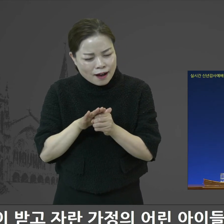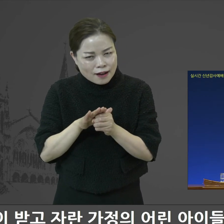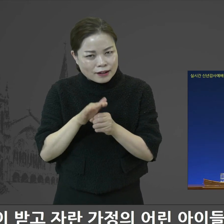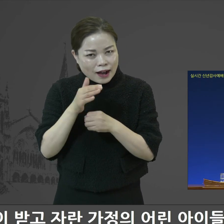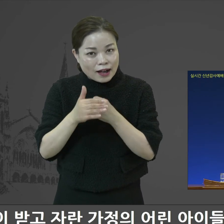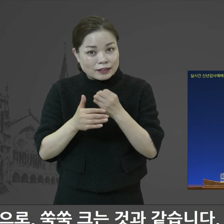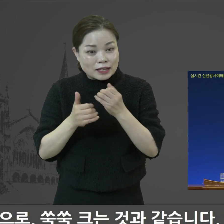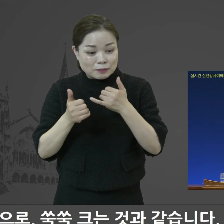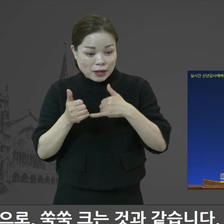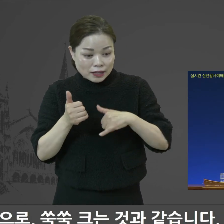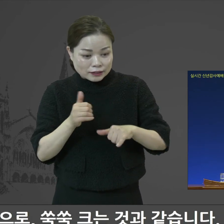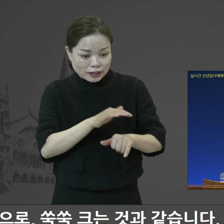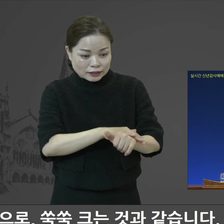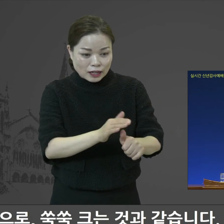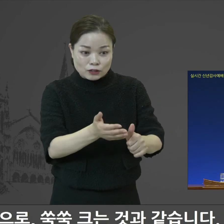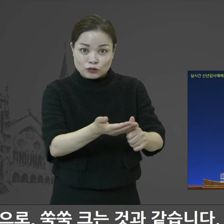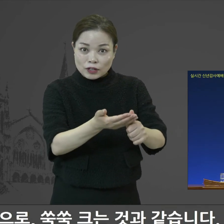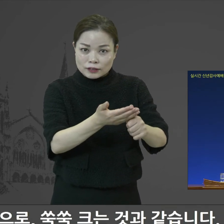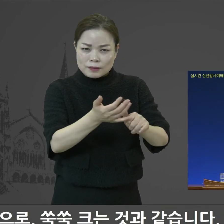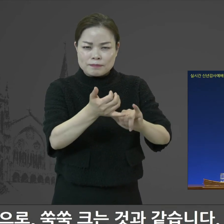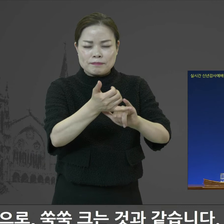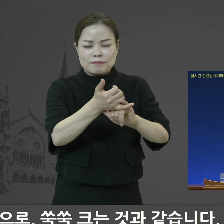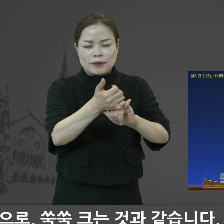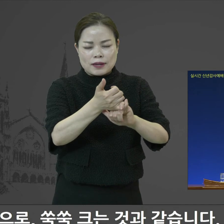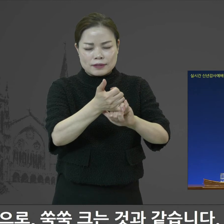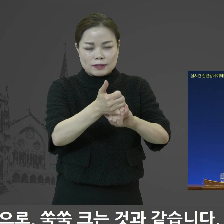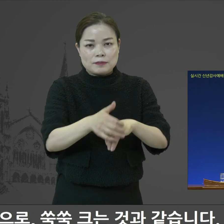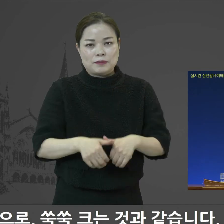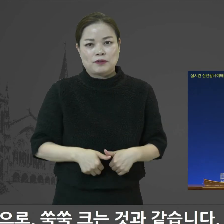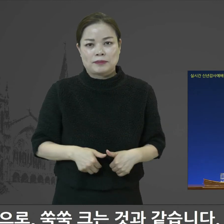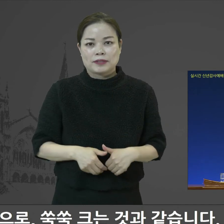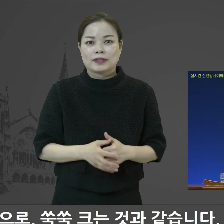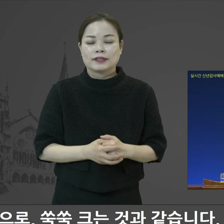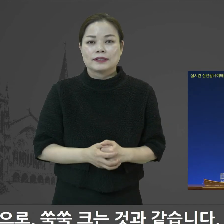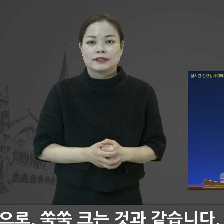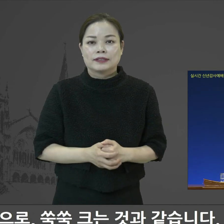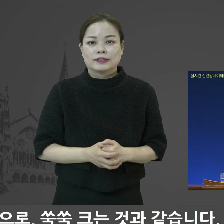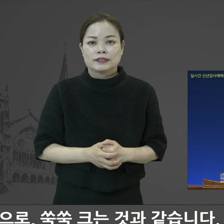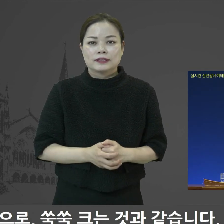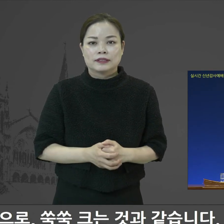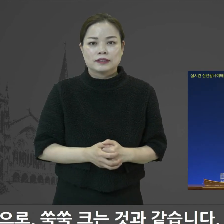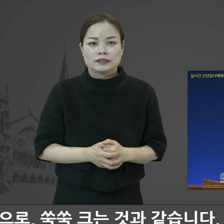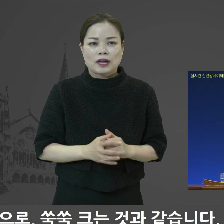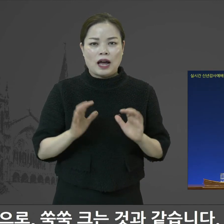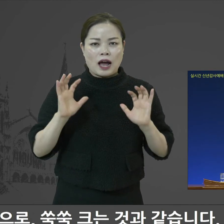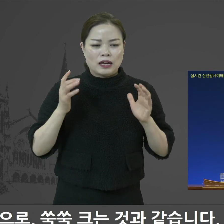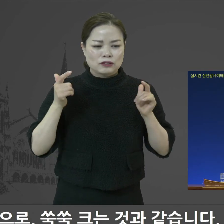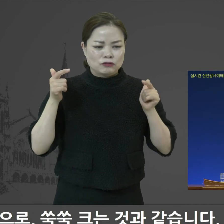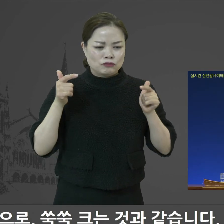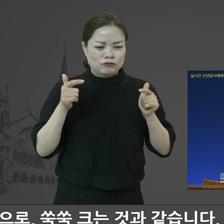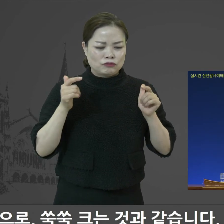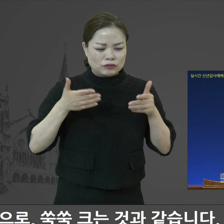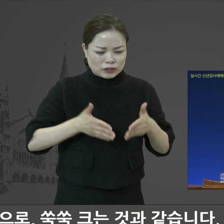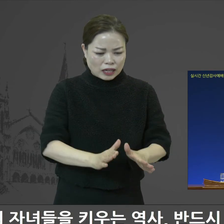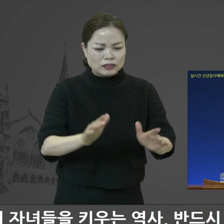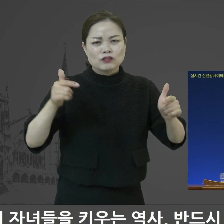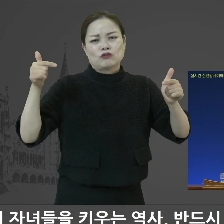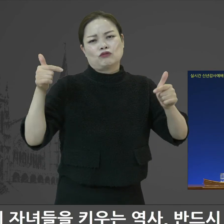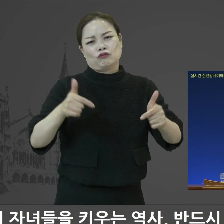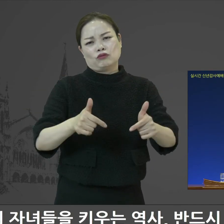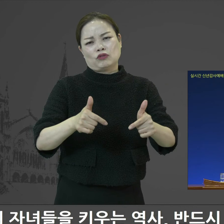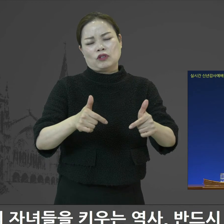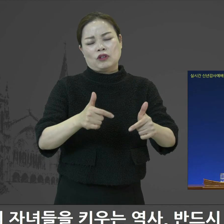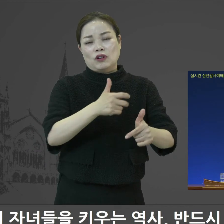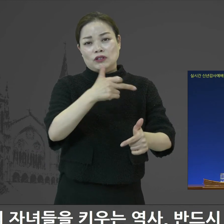하나님의 자녀들을 키우는 역사 반드시 이루어야 될 줄로 믿습니다. 저출산 큰 문제입니다. 이거 현실이죠. 너무